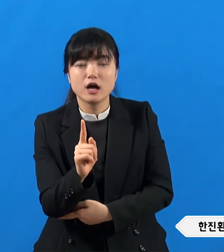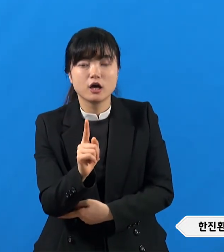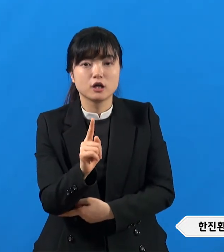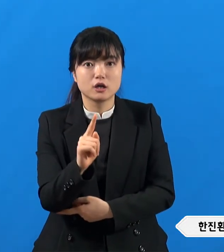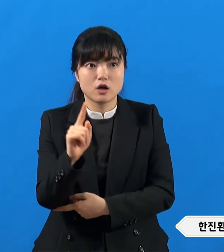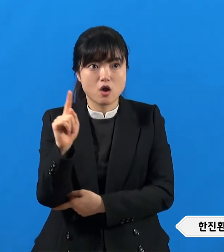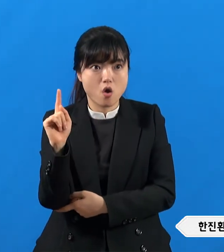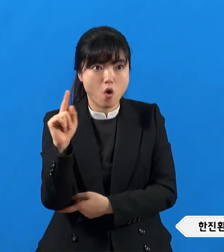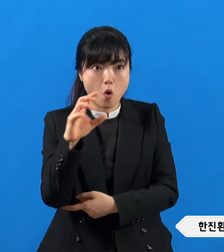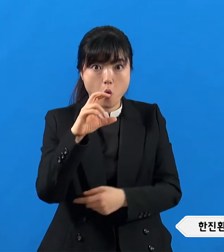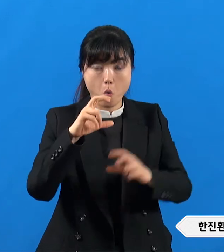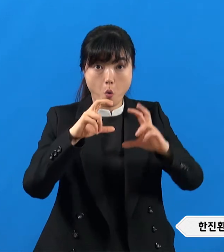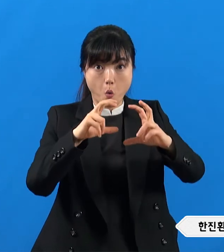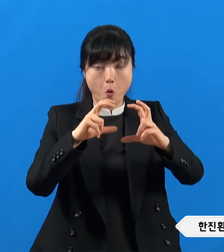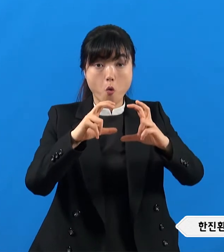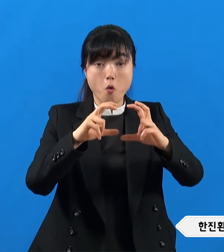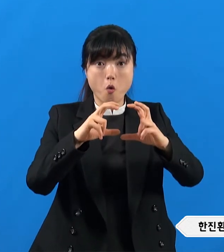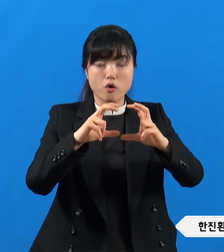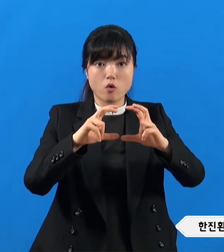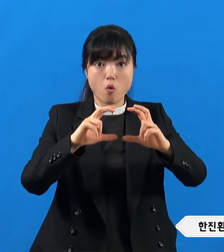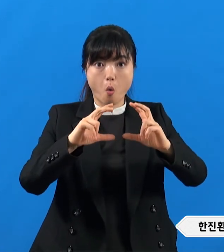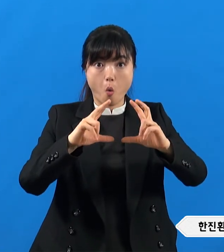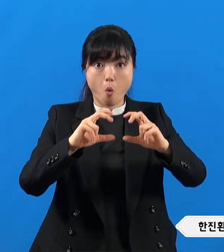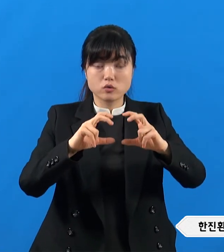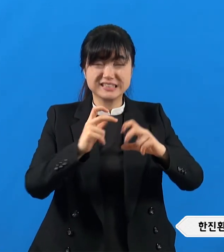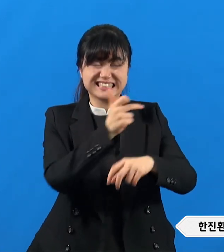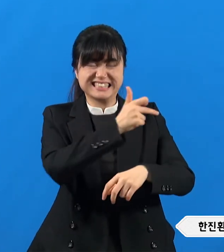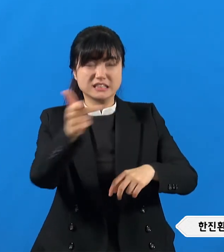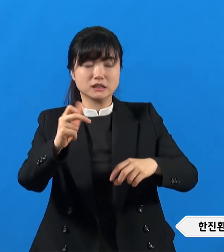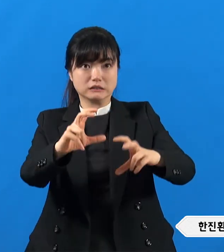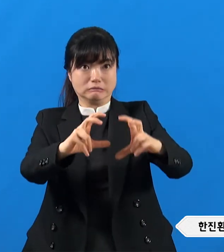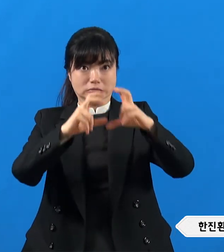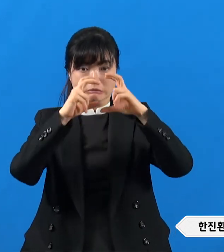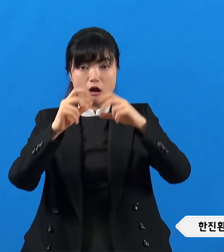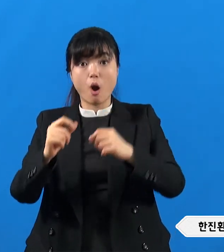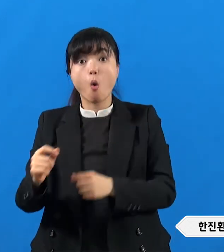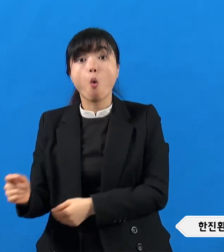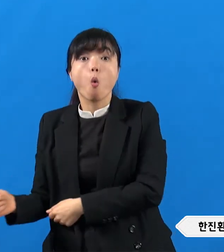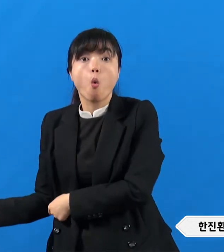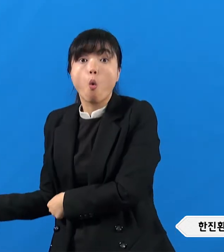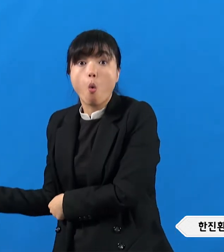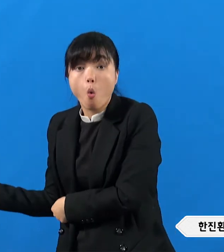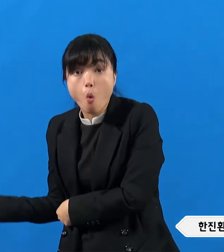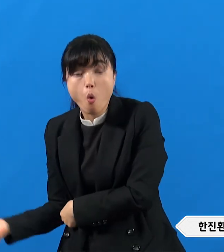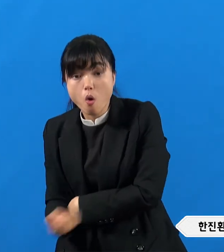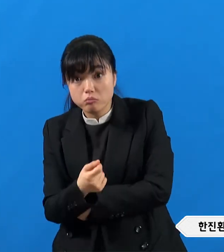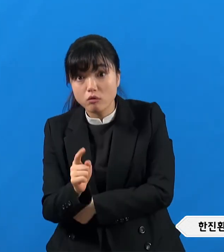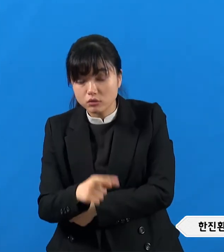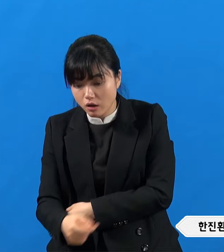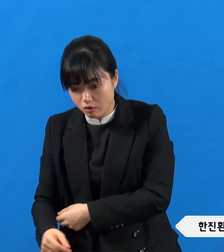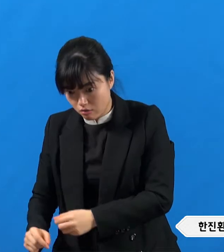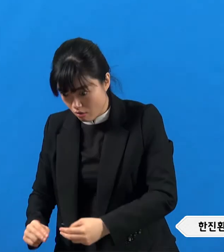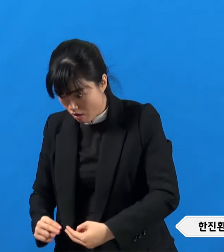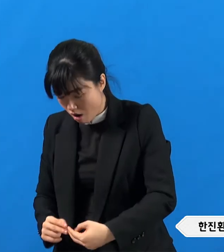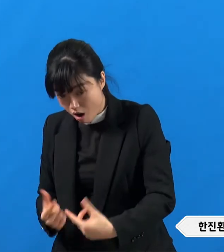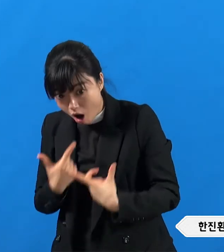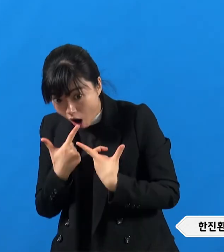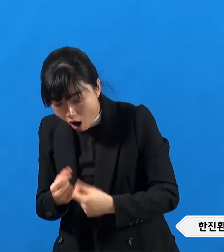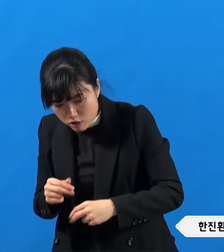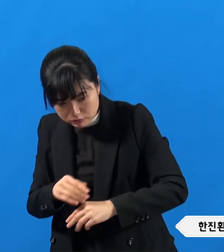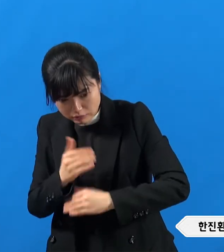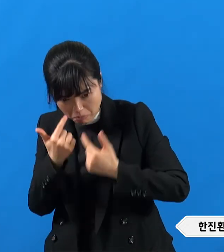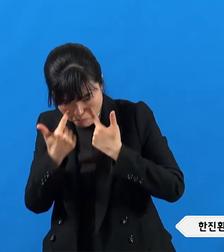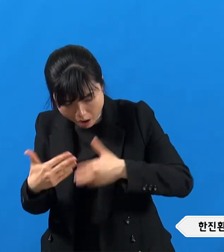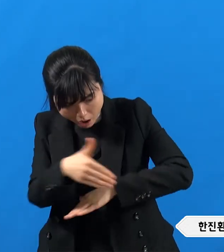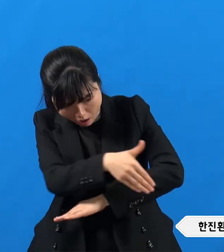공이 축구공처럼 크게 보인다고 합니다. 근데 골프 선수에게 그냥 골을 파놓은 듯이 그렇게 길이 쫙